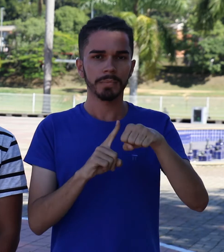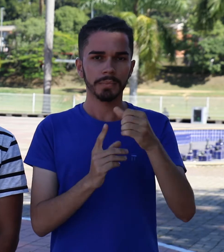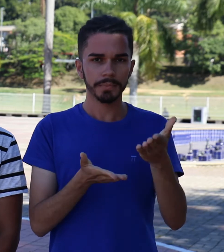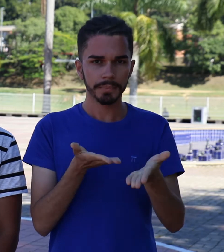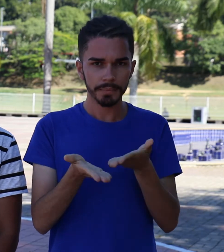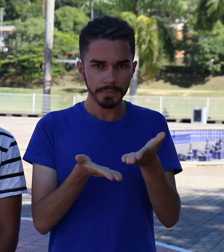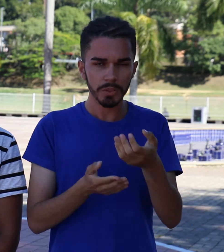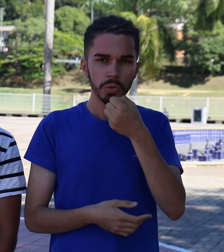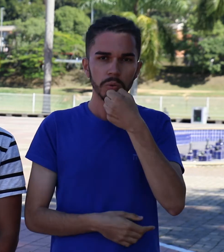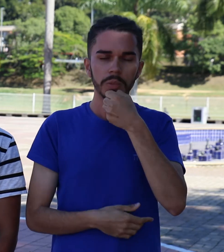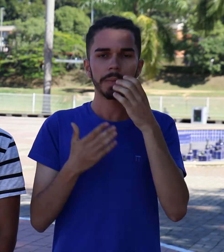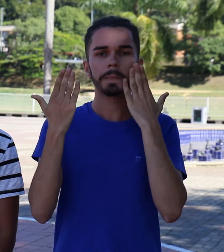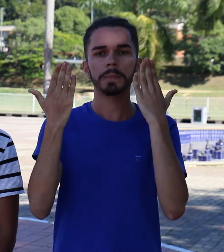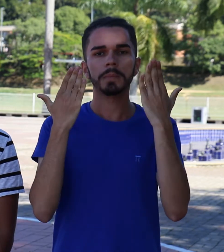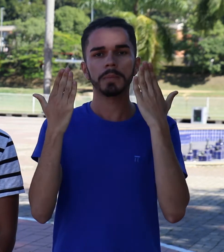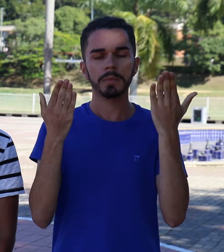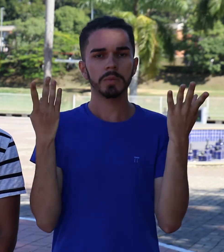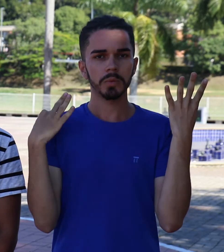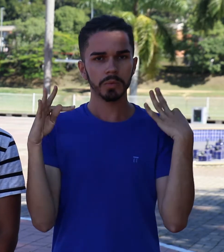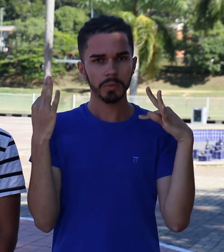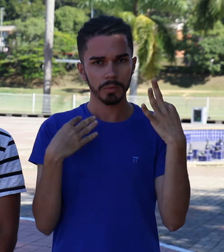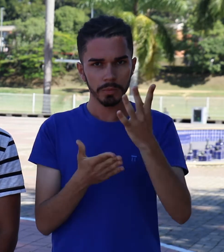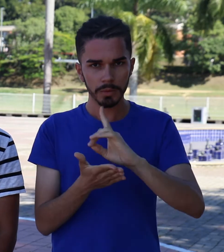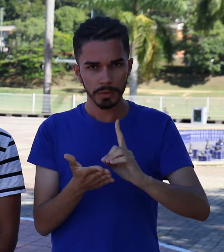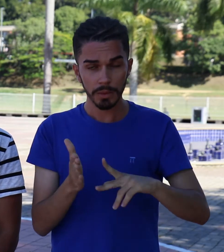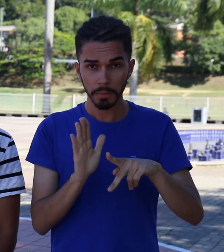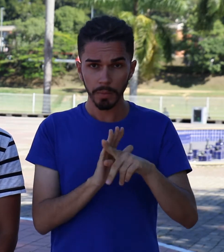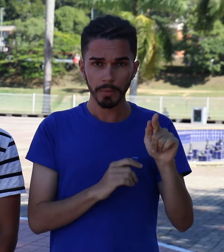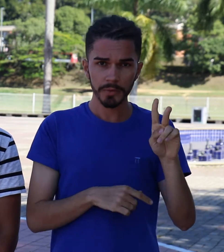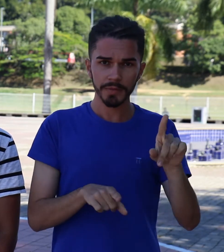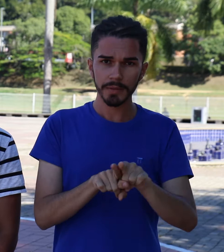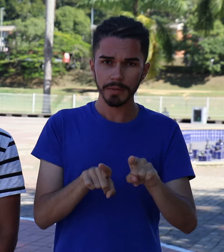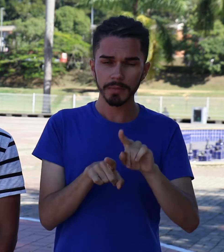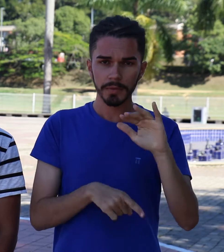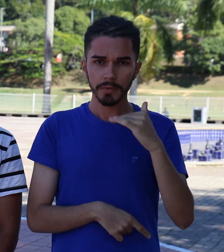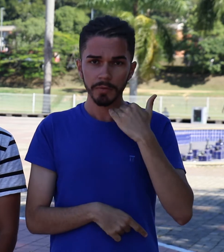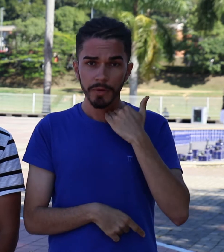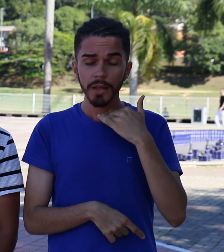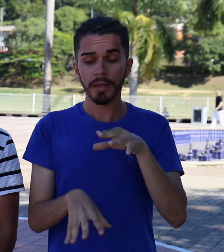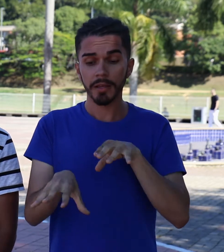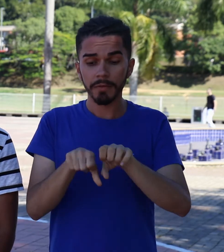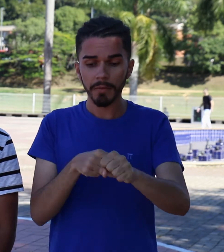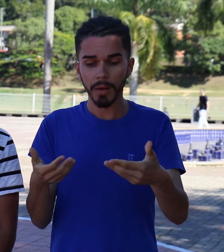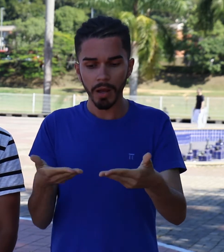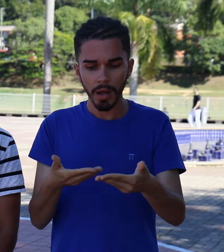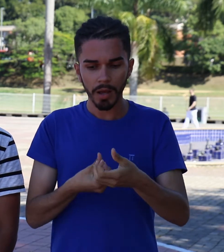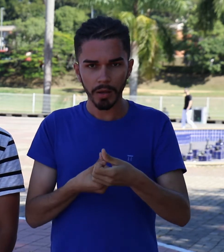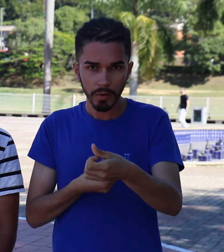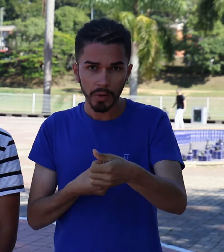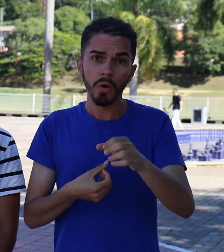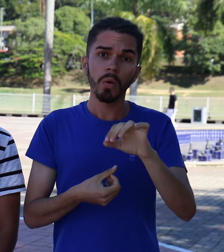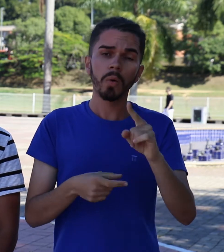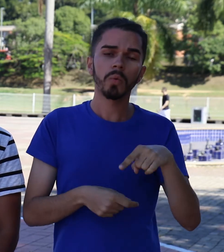Social, Jornalismo, Psicologia, Turismo e Design de Governador Valadares e Juiz de Fora, que irão colar grau no segundo semestre